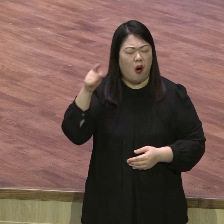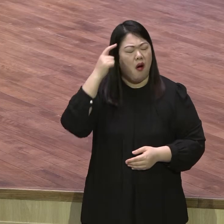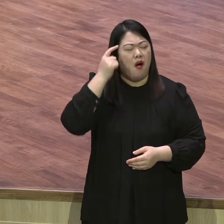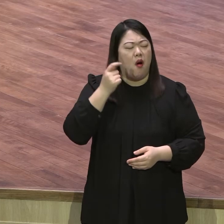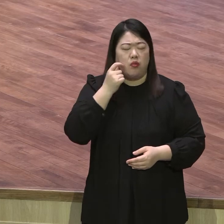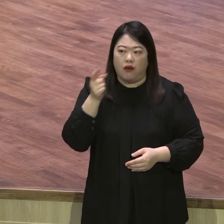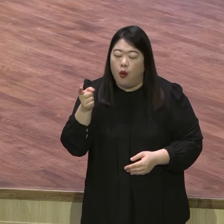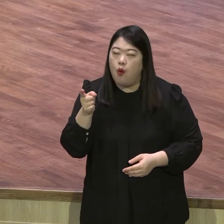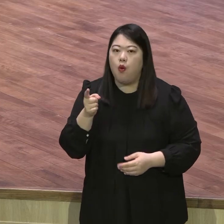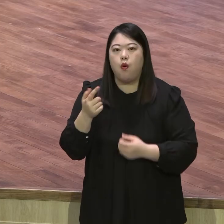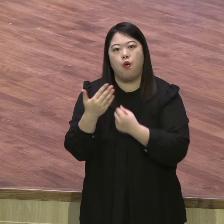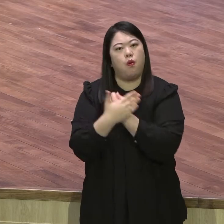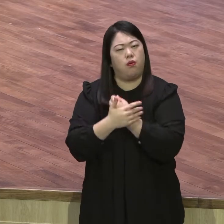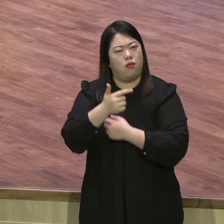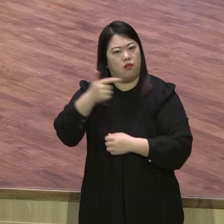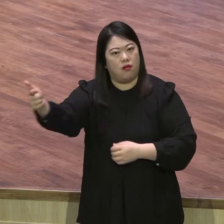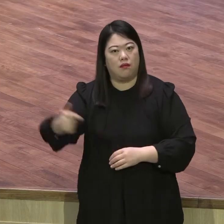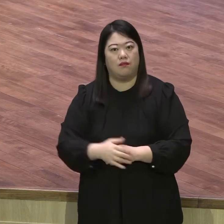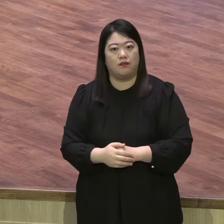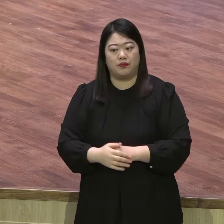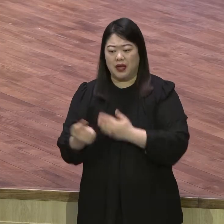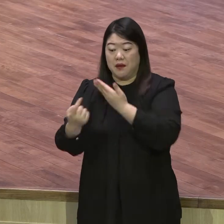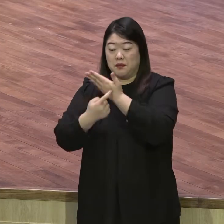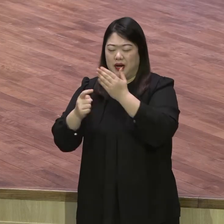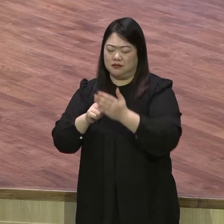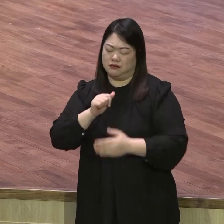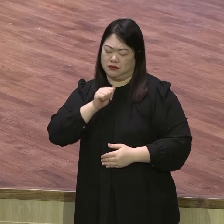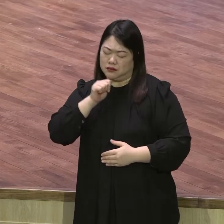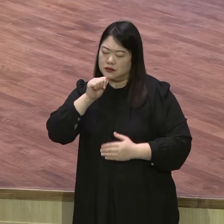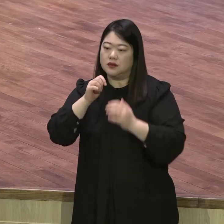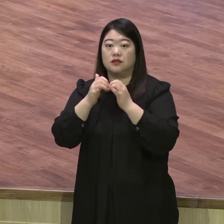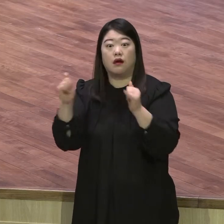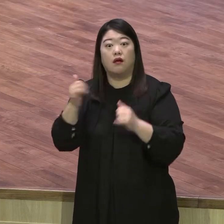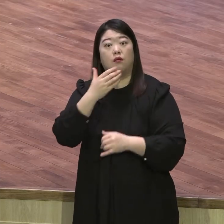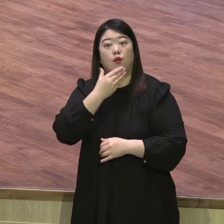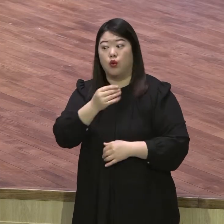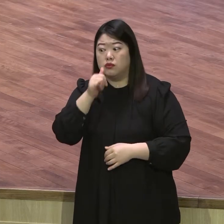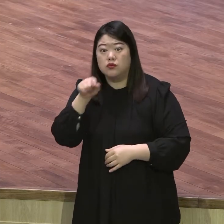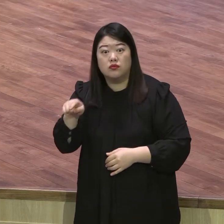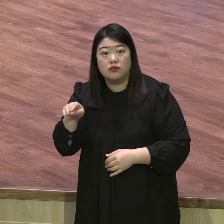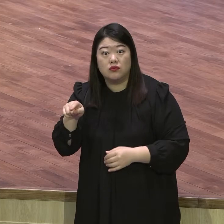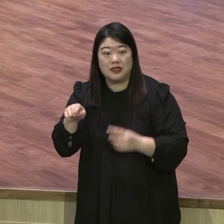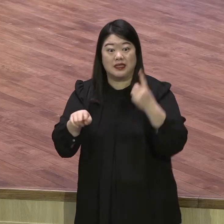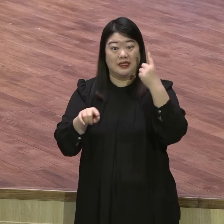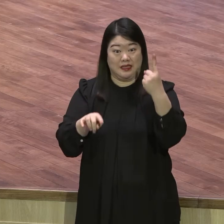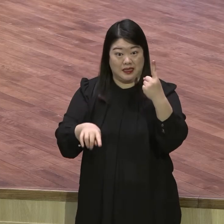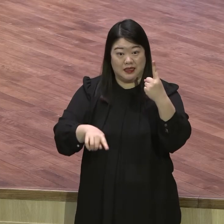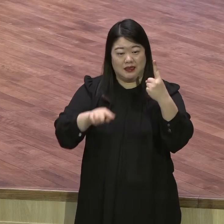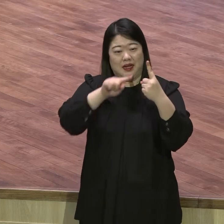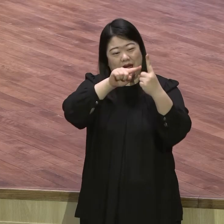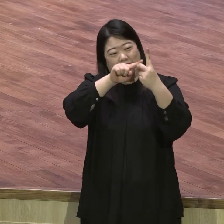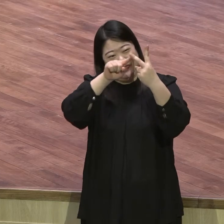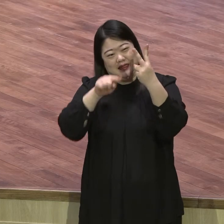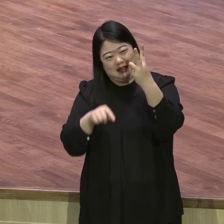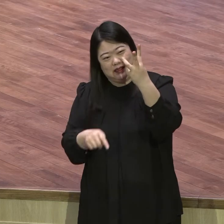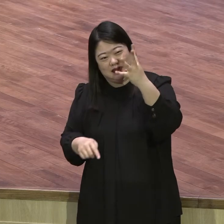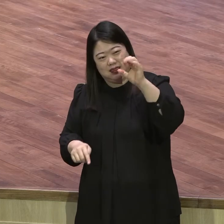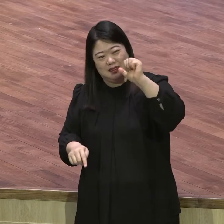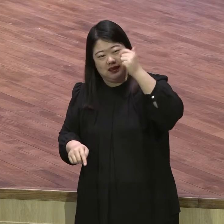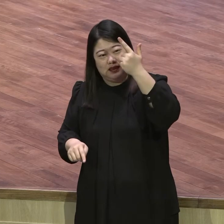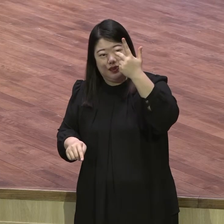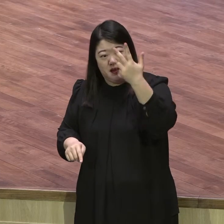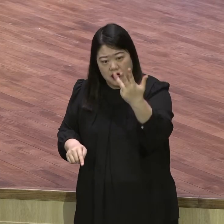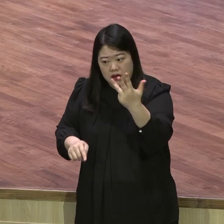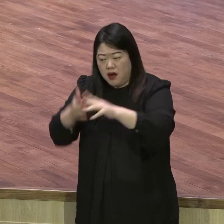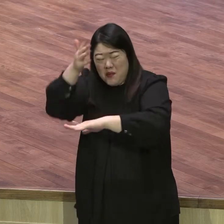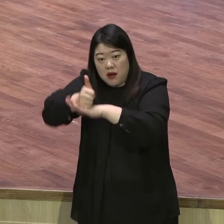말이다. 그 말씀. 심령이 가난한 자는 복이 있다. 이거를 시작을 해서 마지막에는 박해를 받는 자가